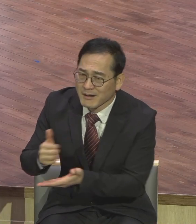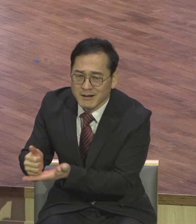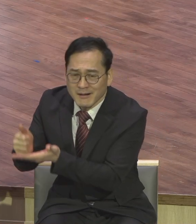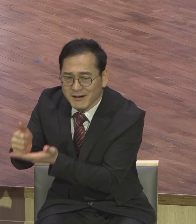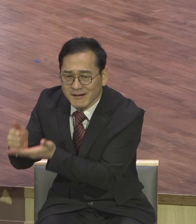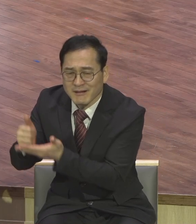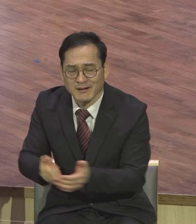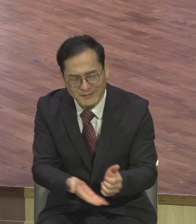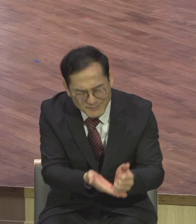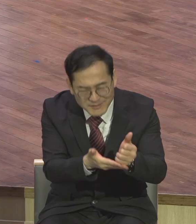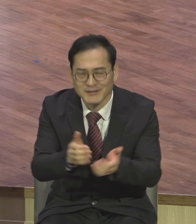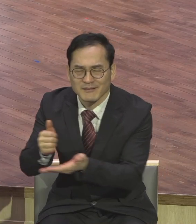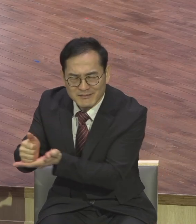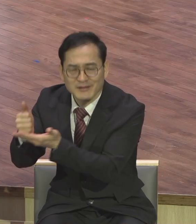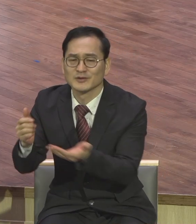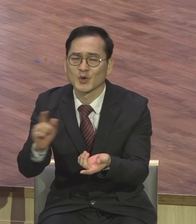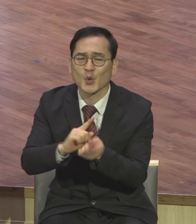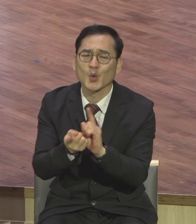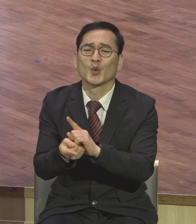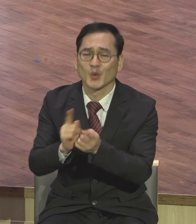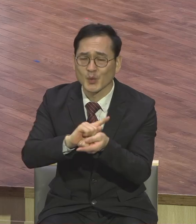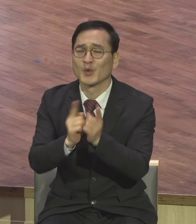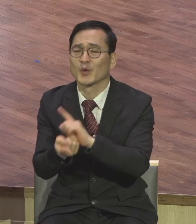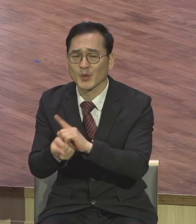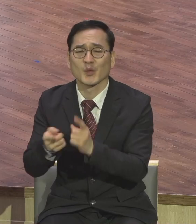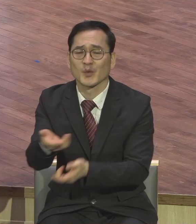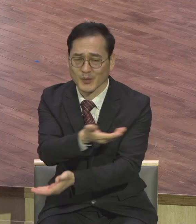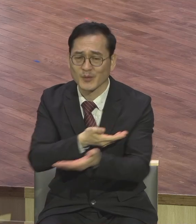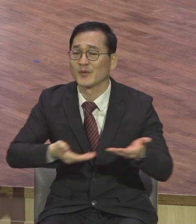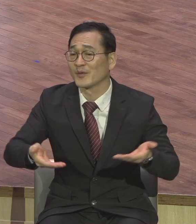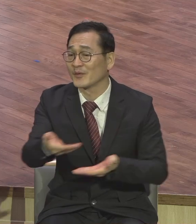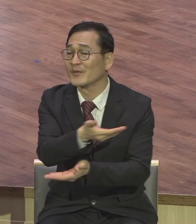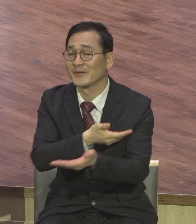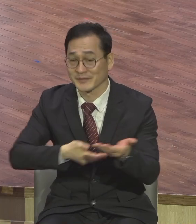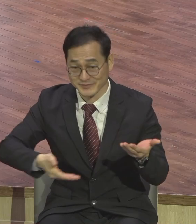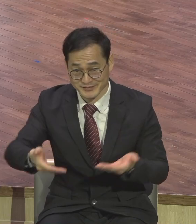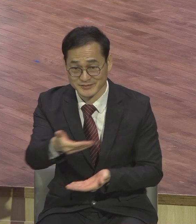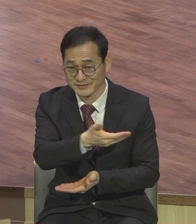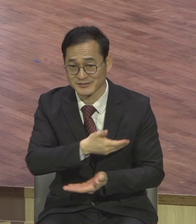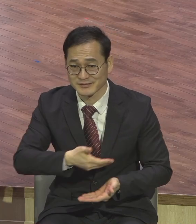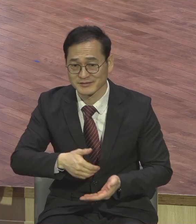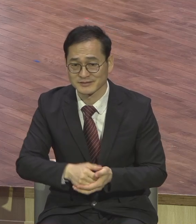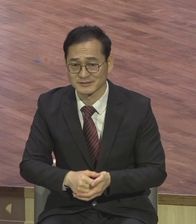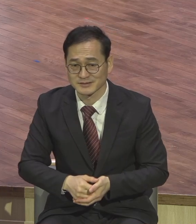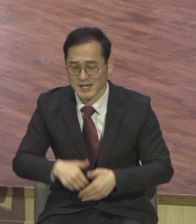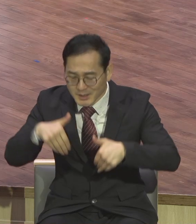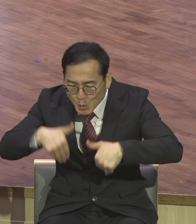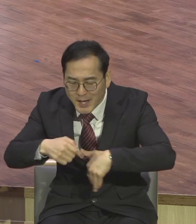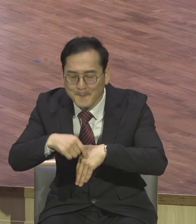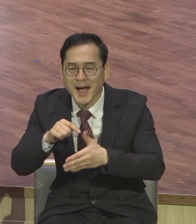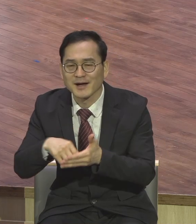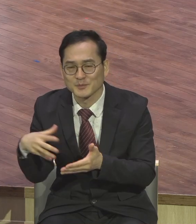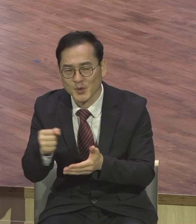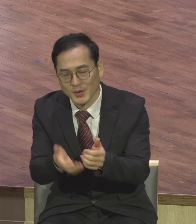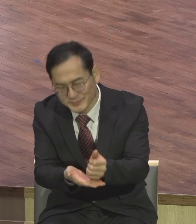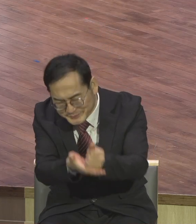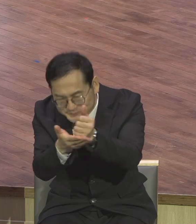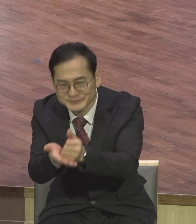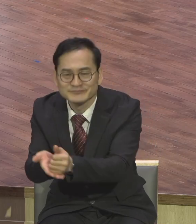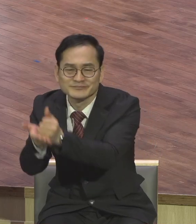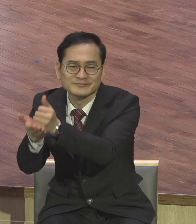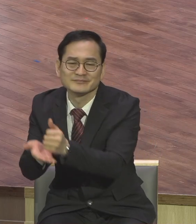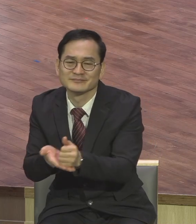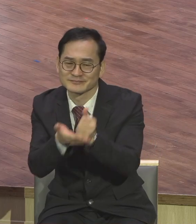모든 만남과 사건 속에서 참 자유를 누리기 위해서는 선입견, 편견,